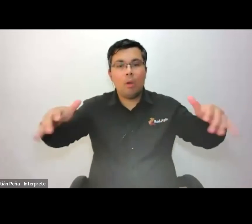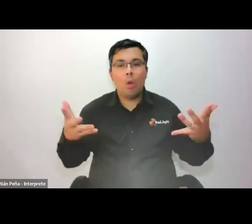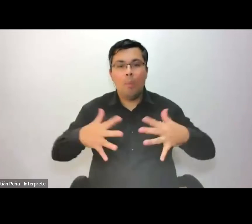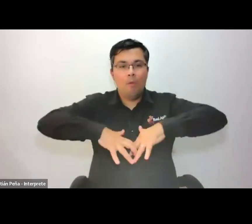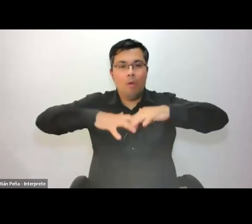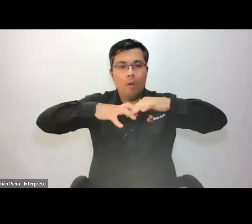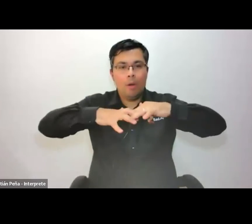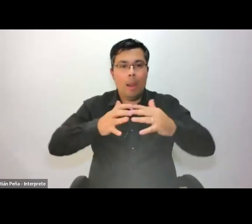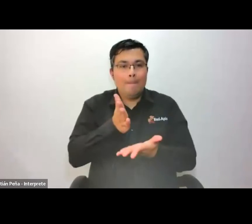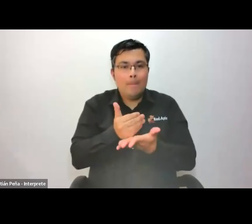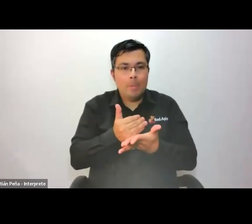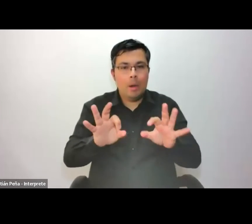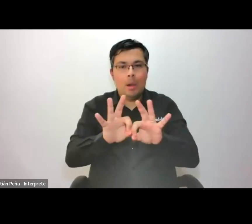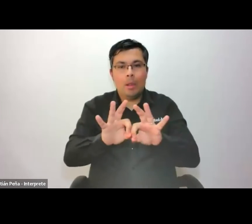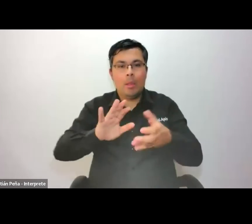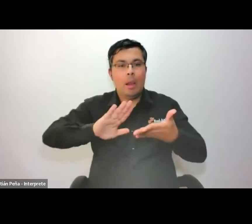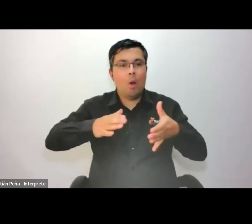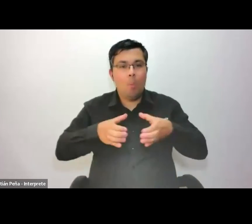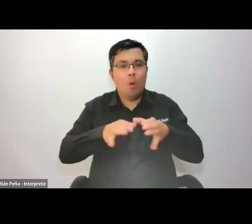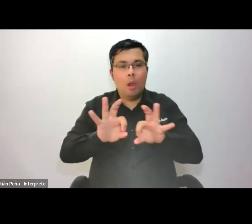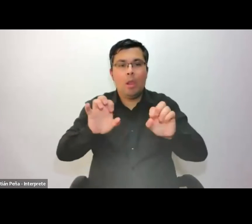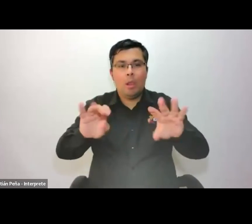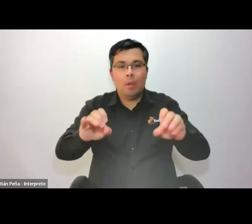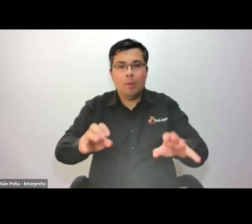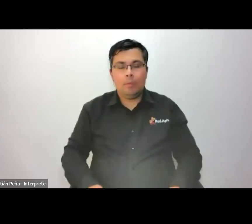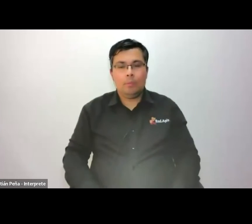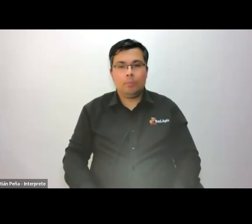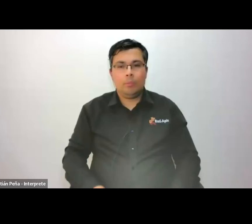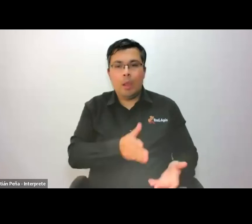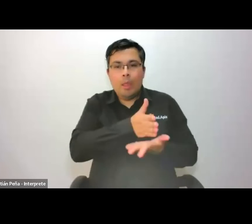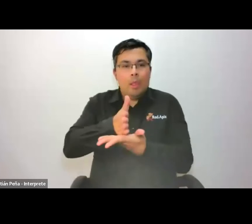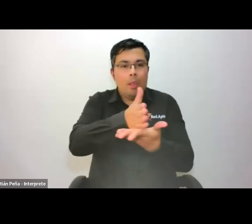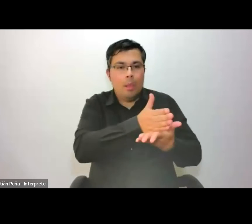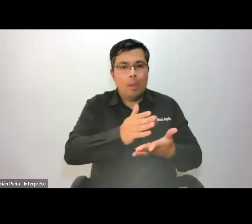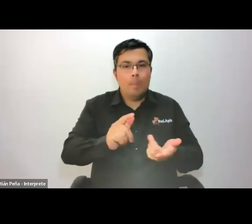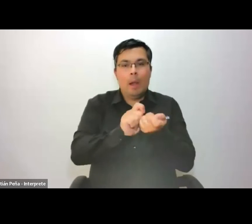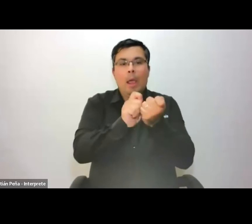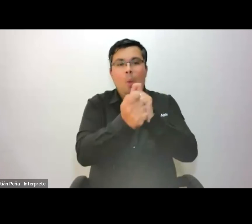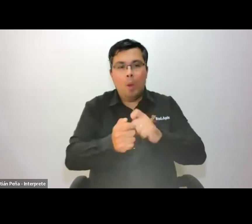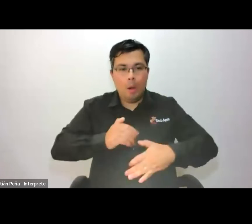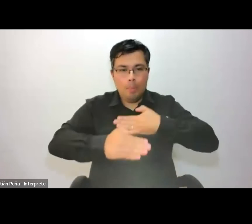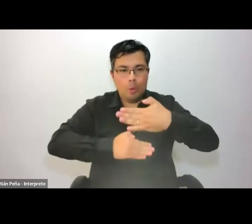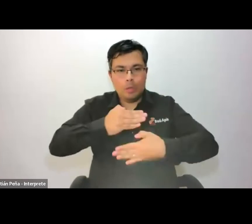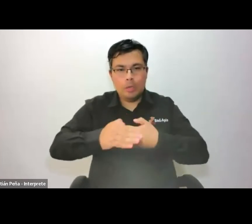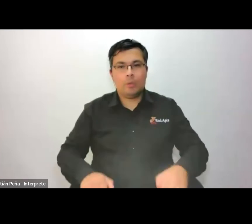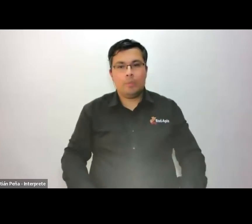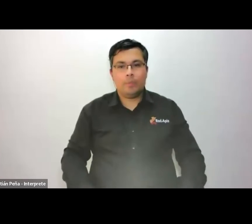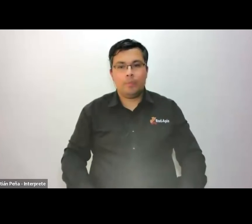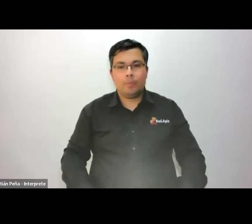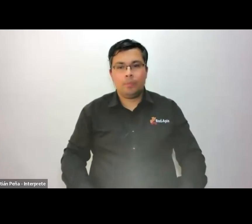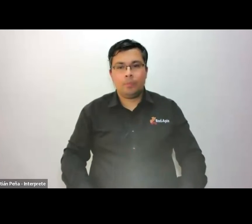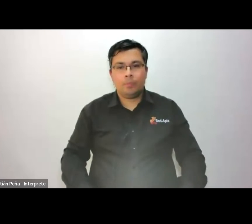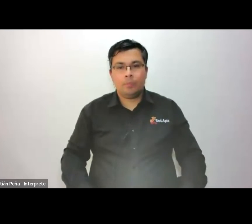educativas para adecuar sus procesos pedagógicos, de gestión, sus elementos de reglamentos